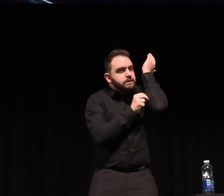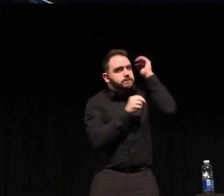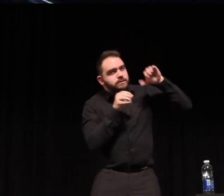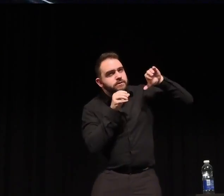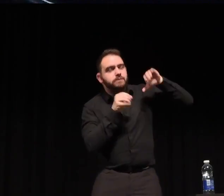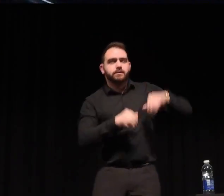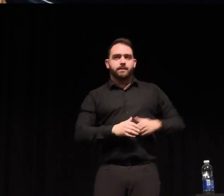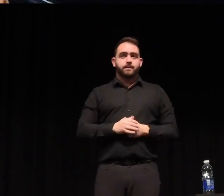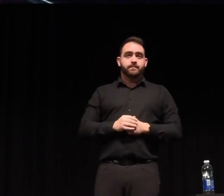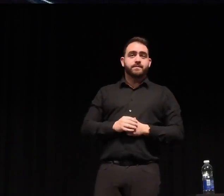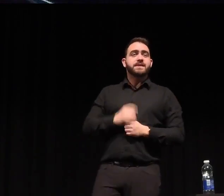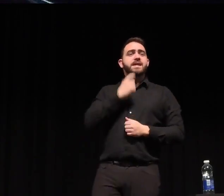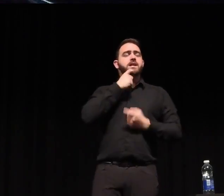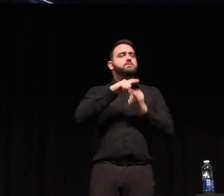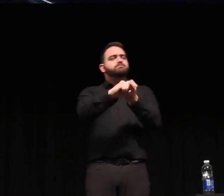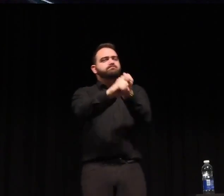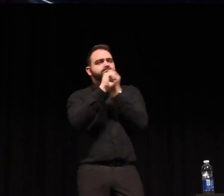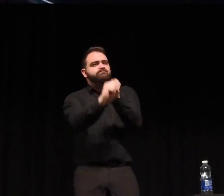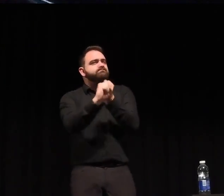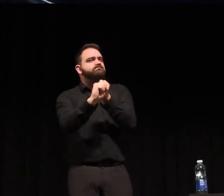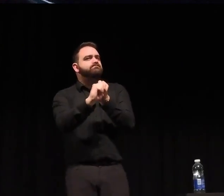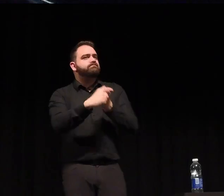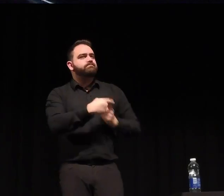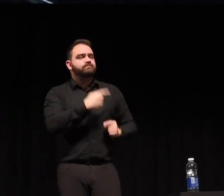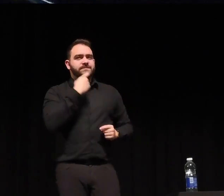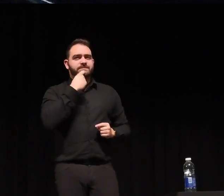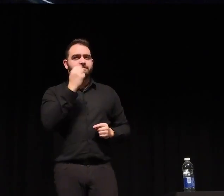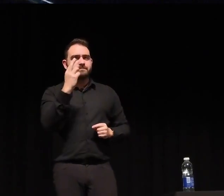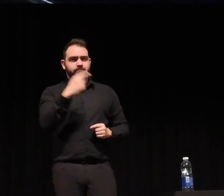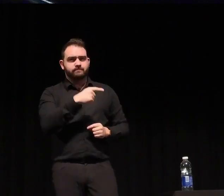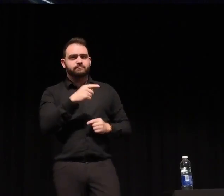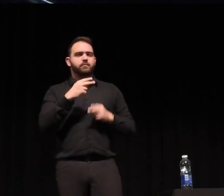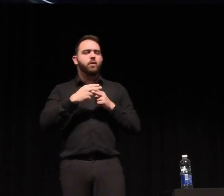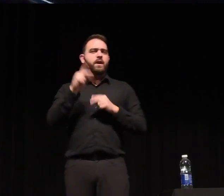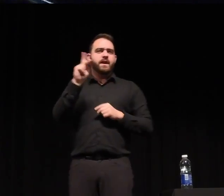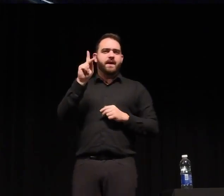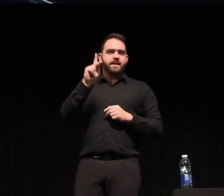Nijig. Nijig, c'est une petite loutre de rivière.